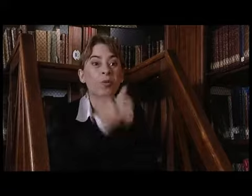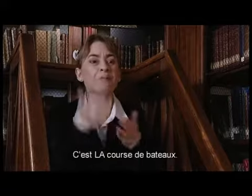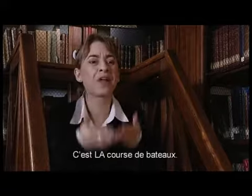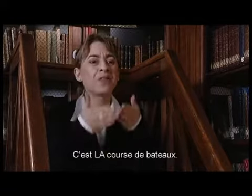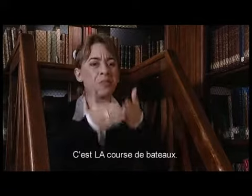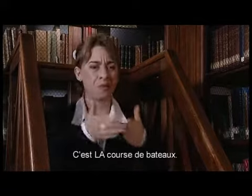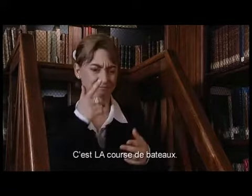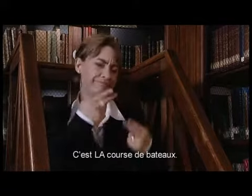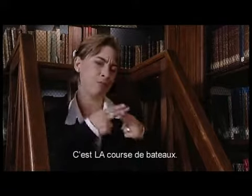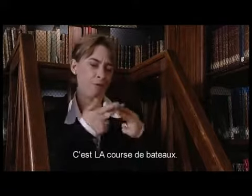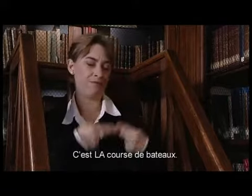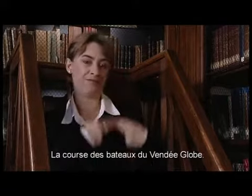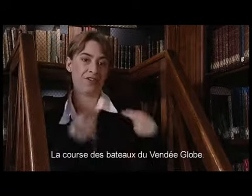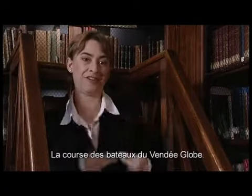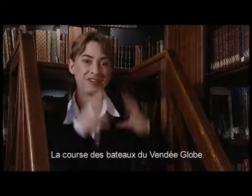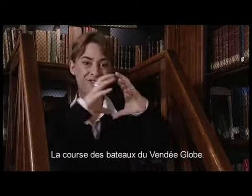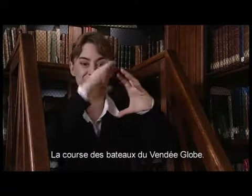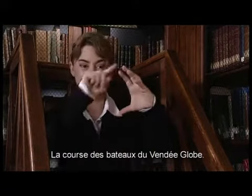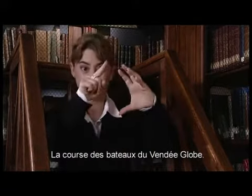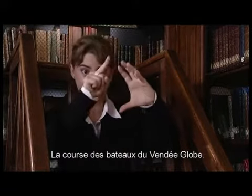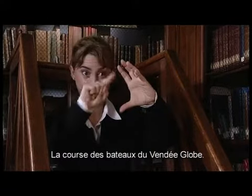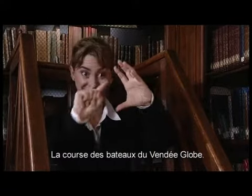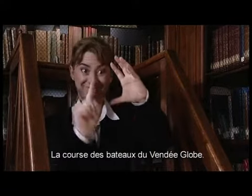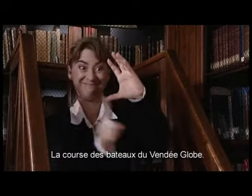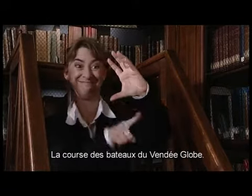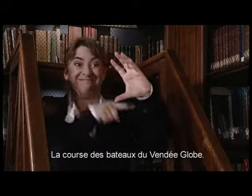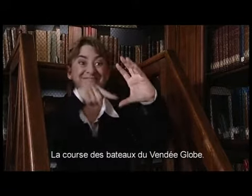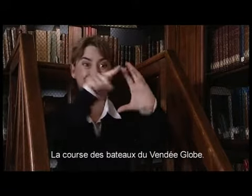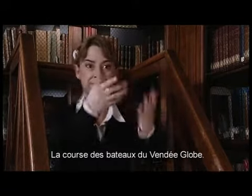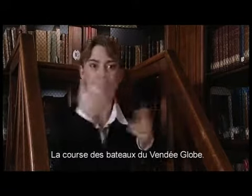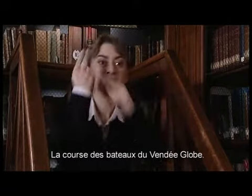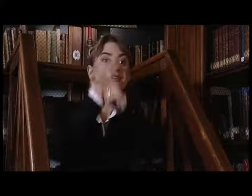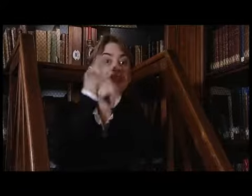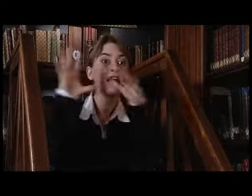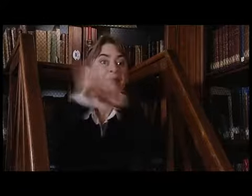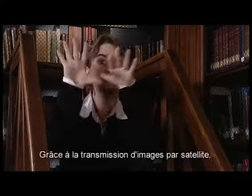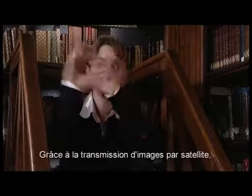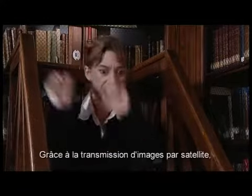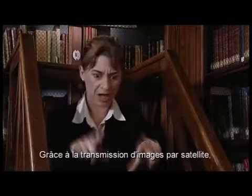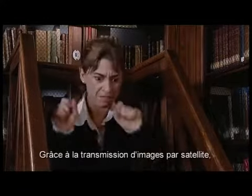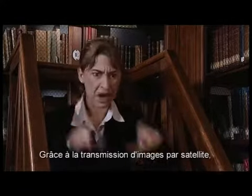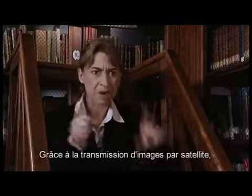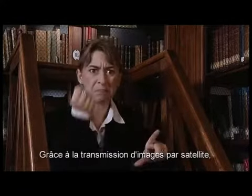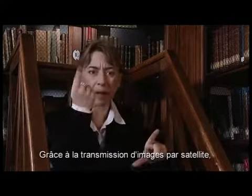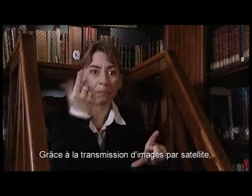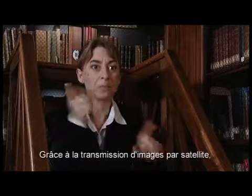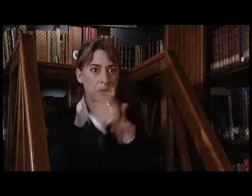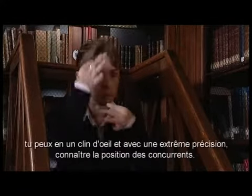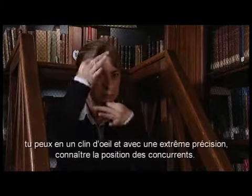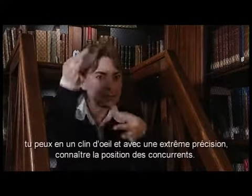C'est la course de bateau, la course des bateaux du Vendée Globe. Grâce à la transmission d'images par satellite, tu peux en un clin d'œil